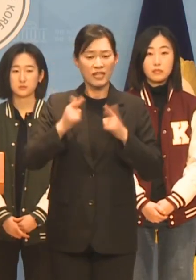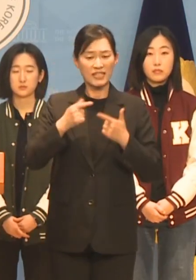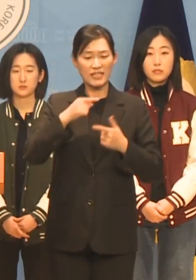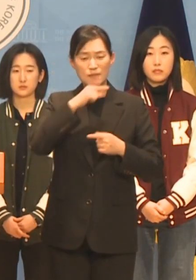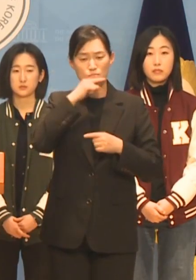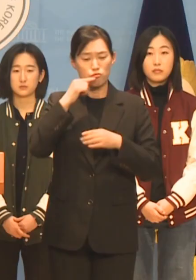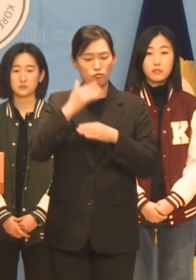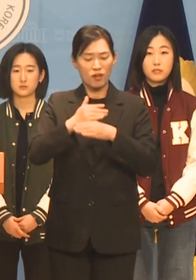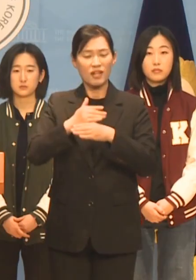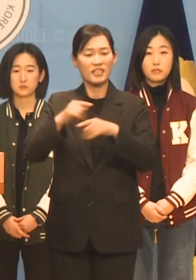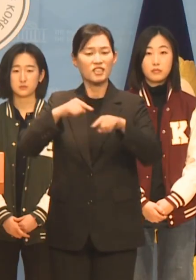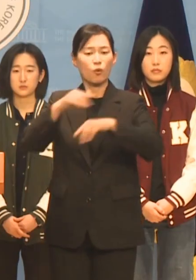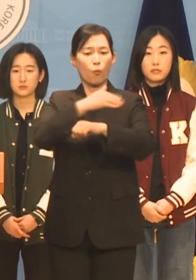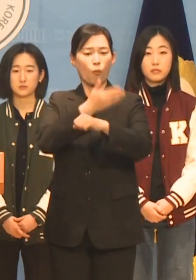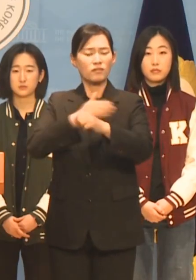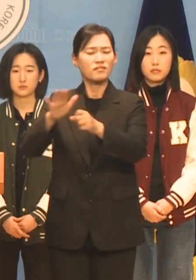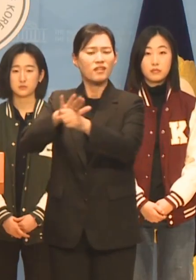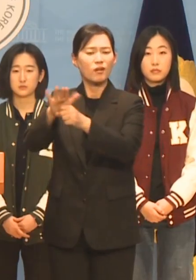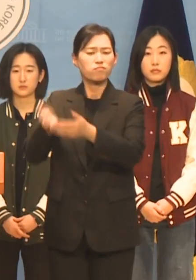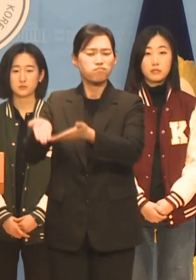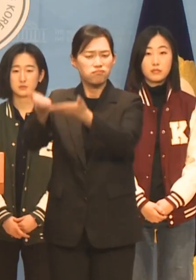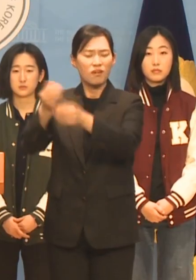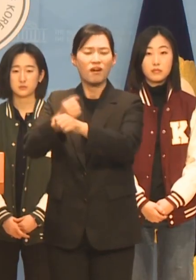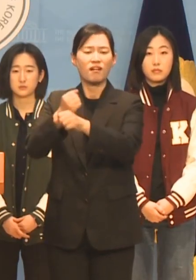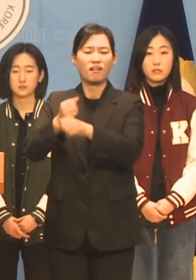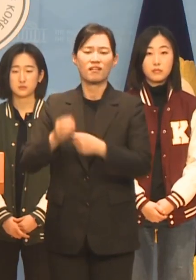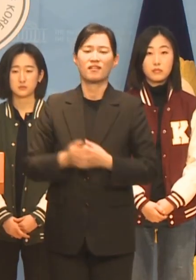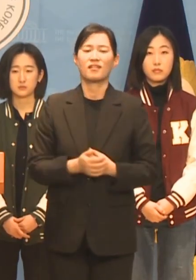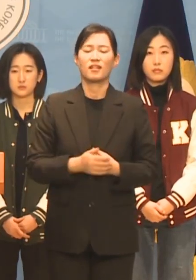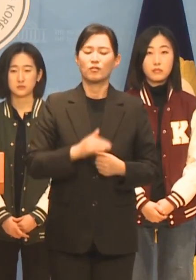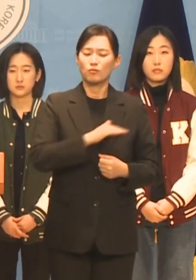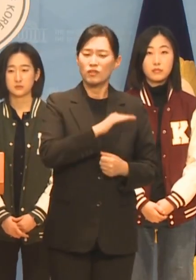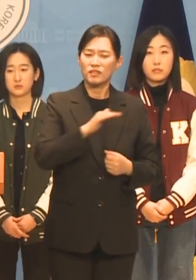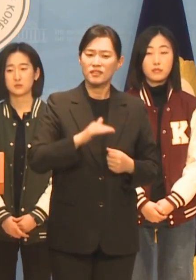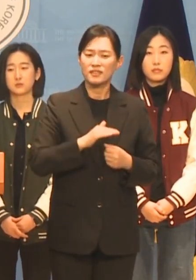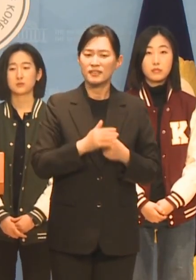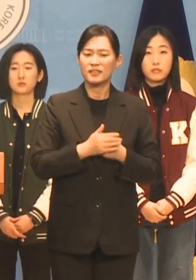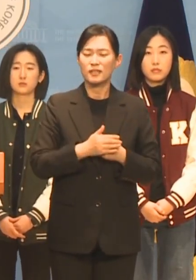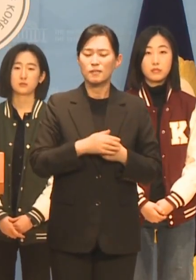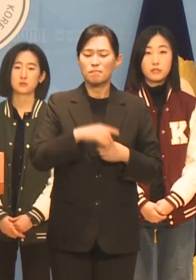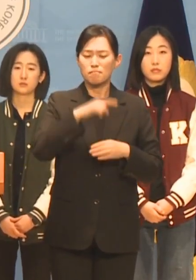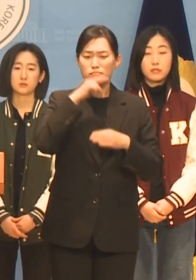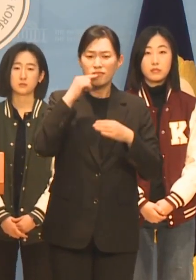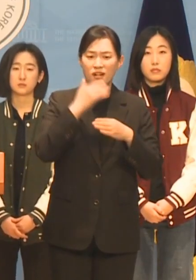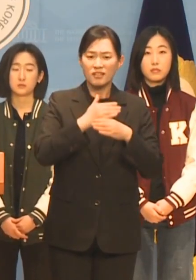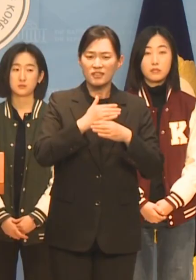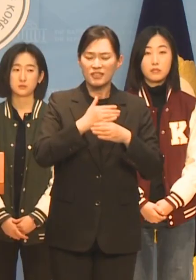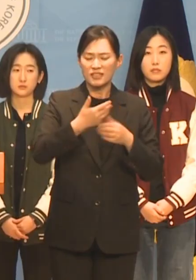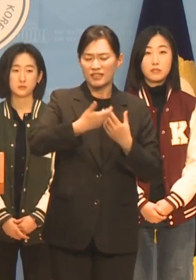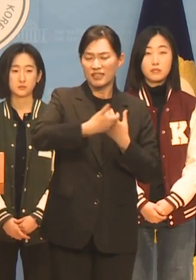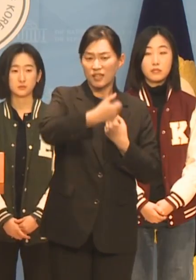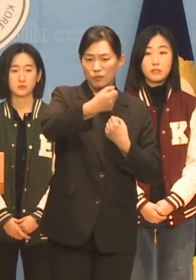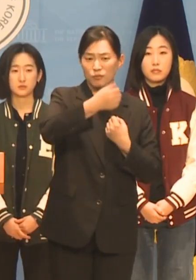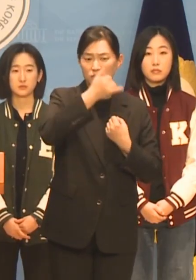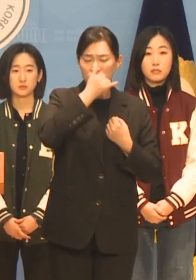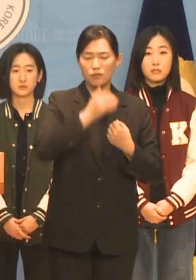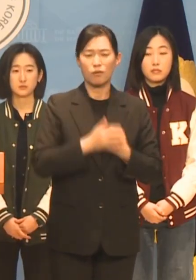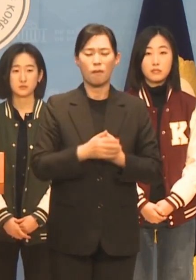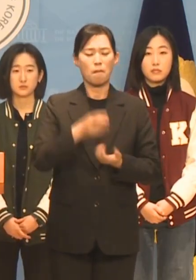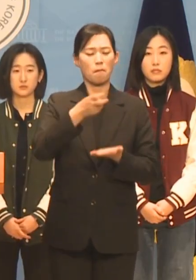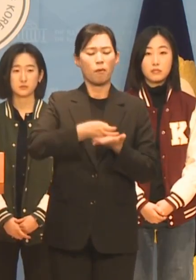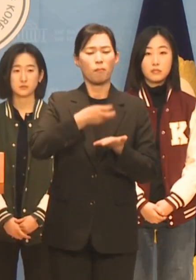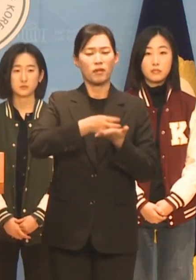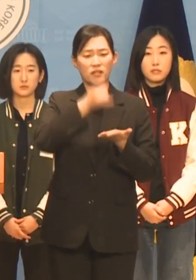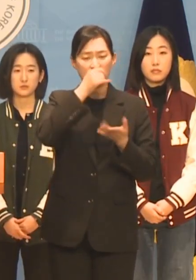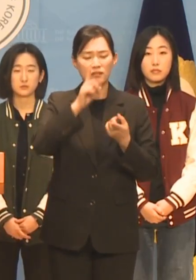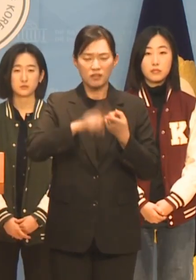북한 정권을 추종하며 사랑하며 떠받드는 집단입니다. 우리나라는 적국이 북한으로 매우 명확합니다. 그렇게 형법에